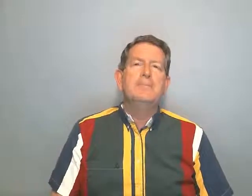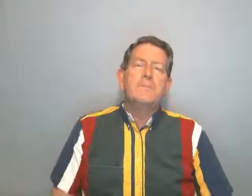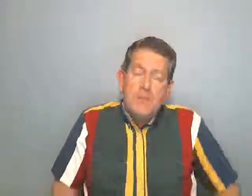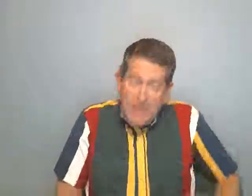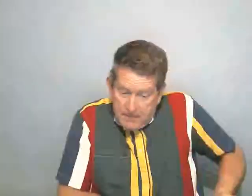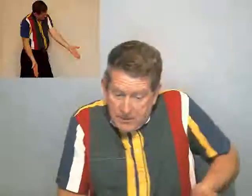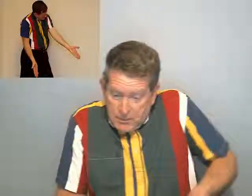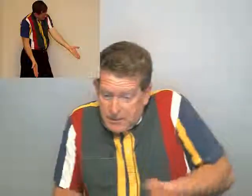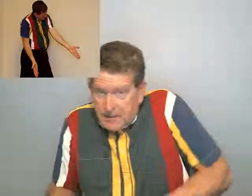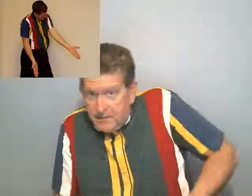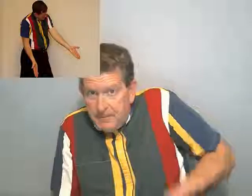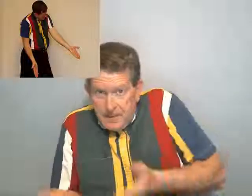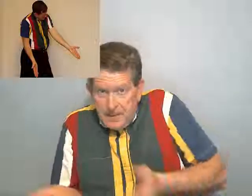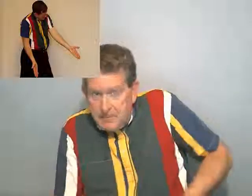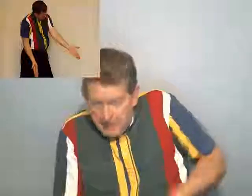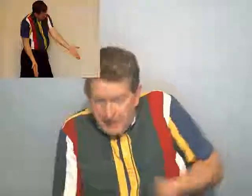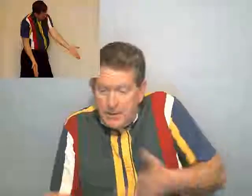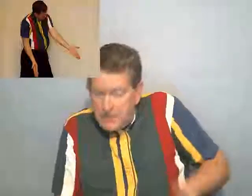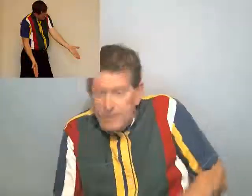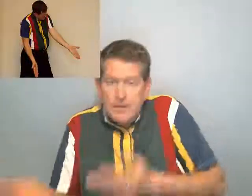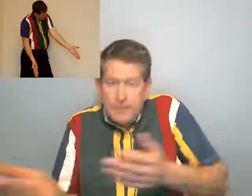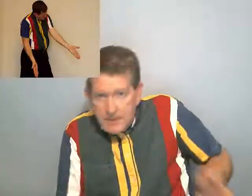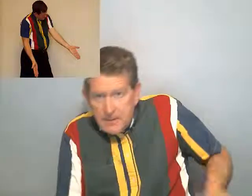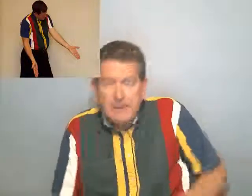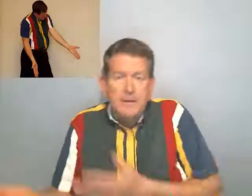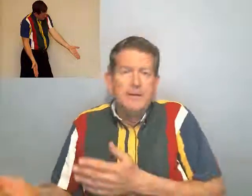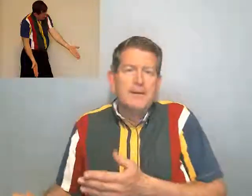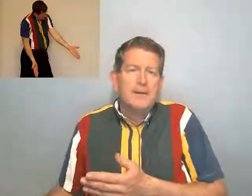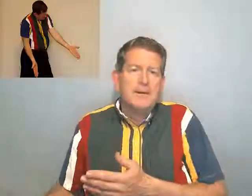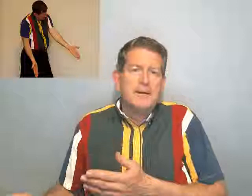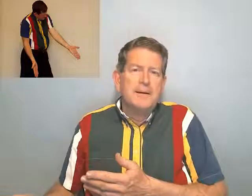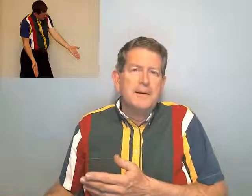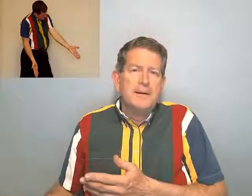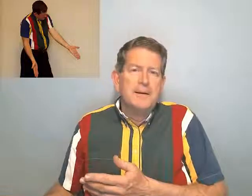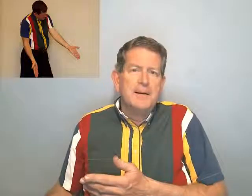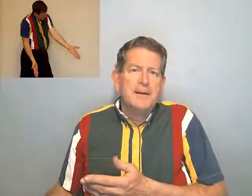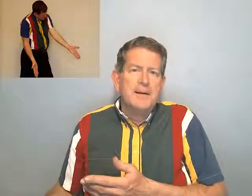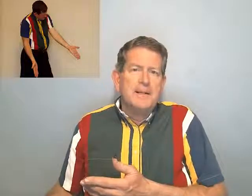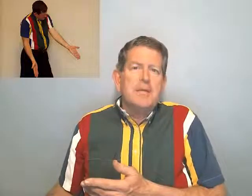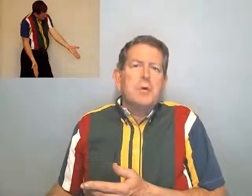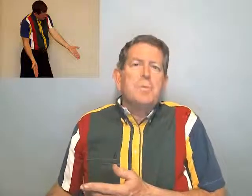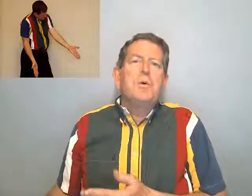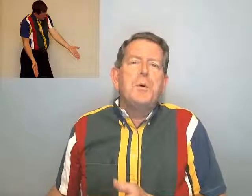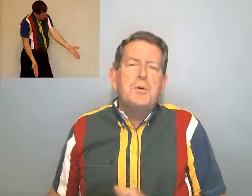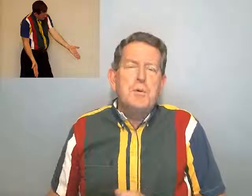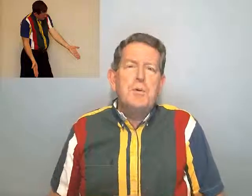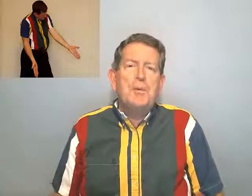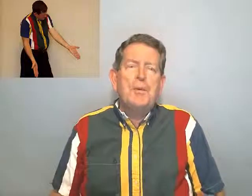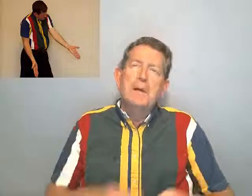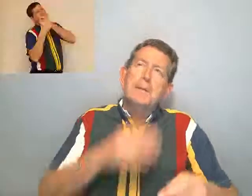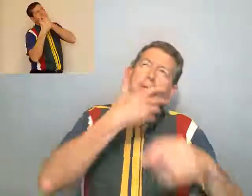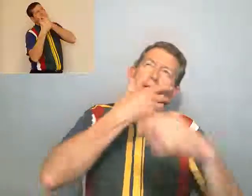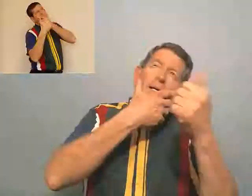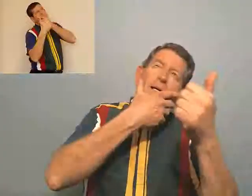ça, qu'est-ce que c'est? Ça va, ça va, ça va, ça va. Oui, c'est je peux, je peux. Et ça, qu'est-ce que